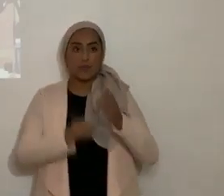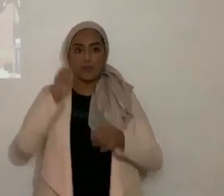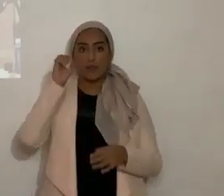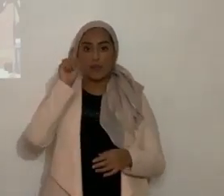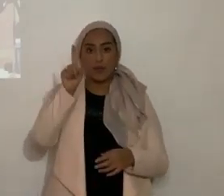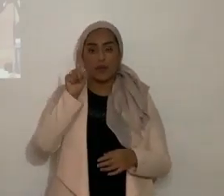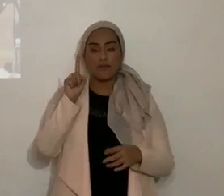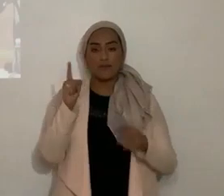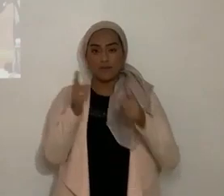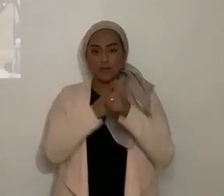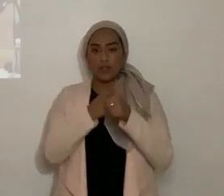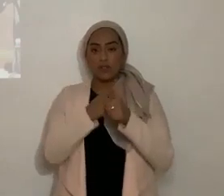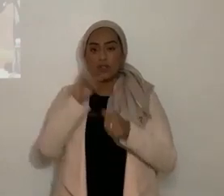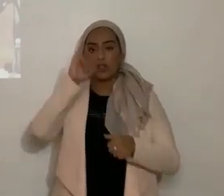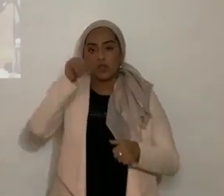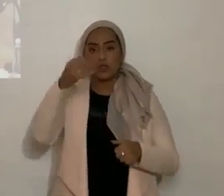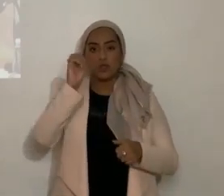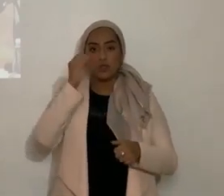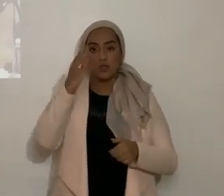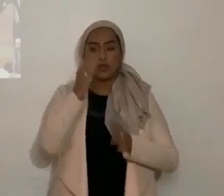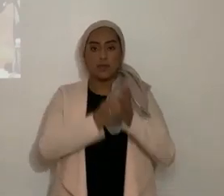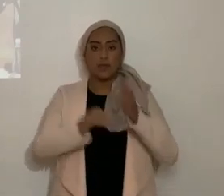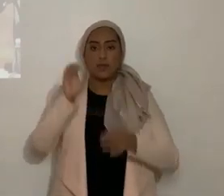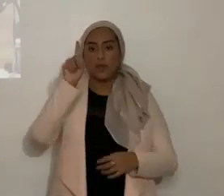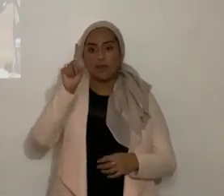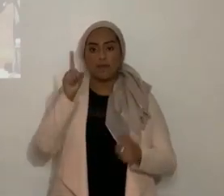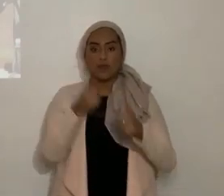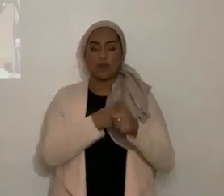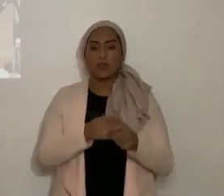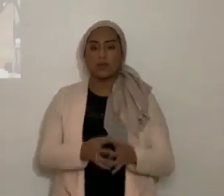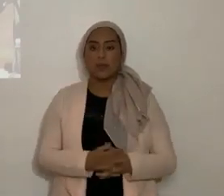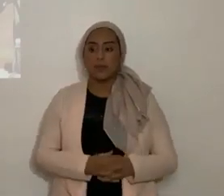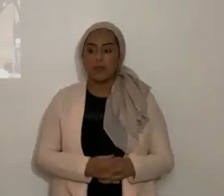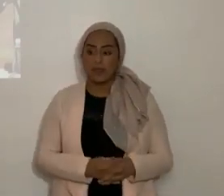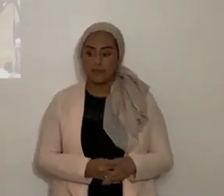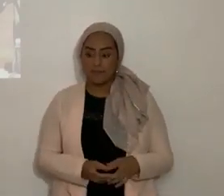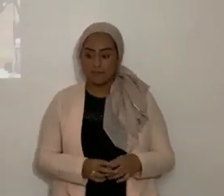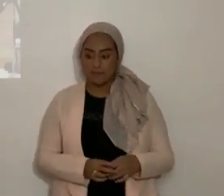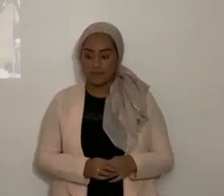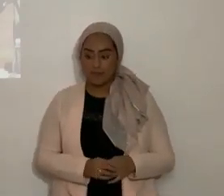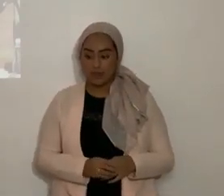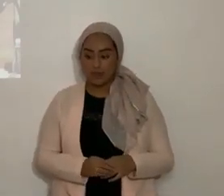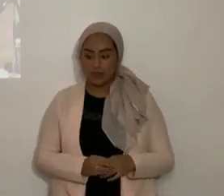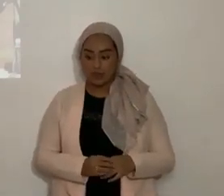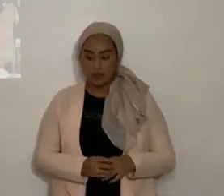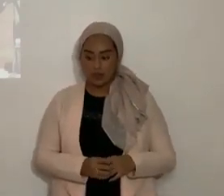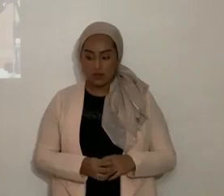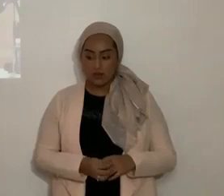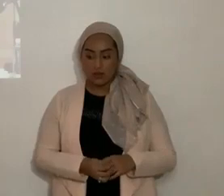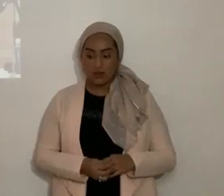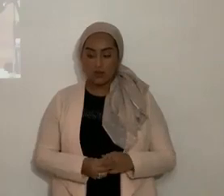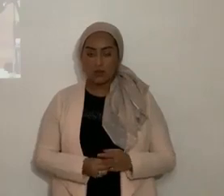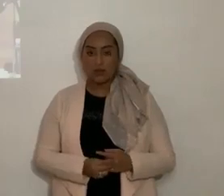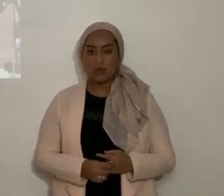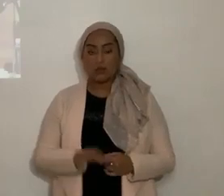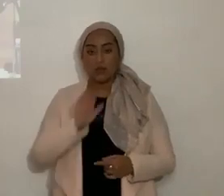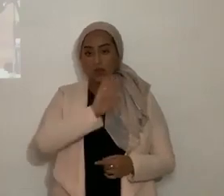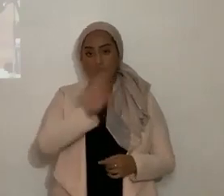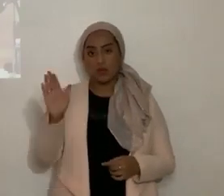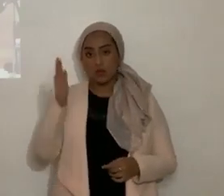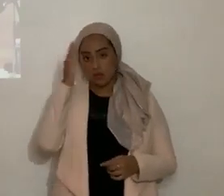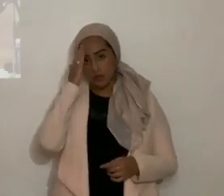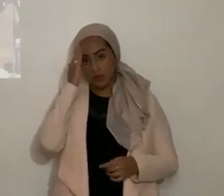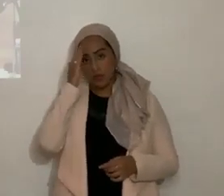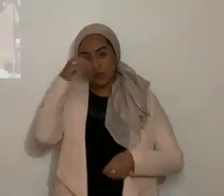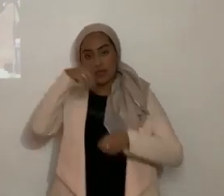1, primero, Job capítulo 1, amén, aquí está, Job capítulo 1. Ustedes saben